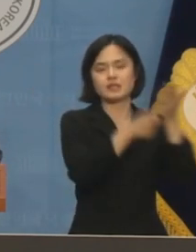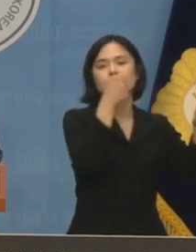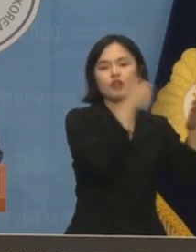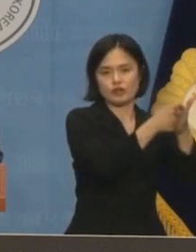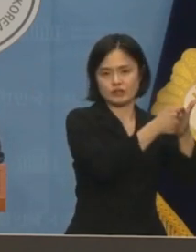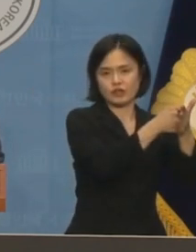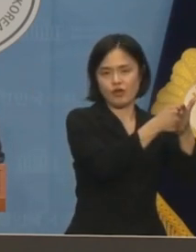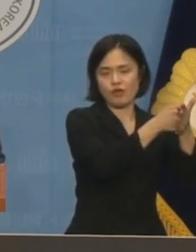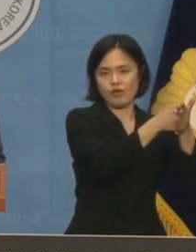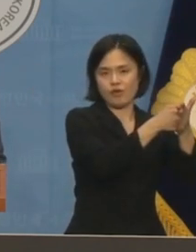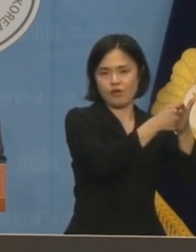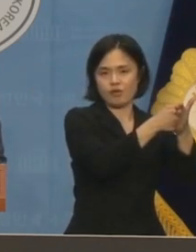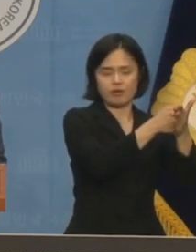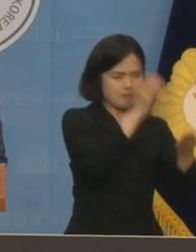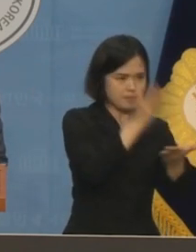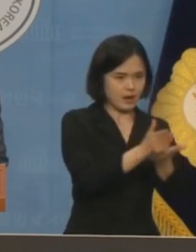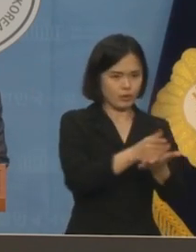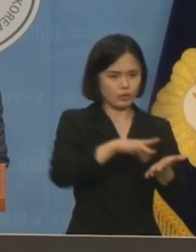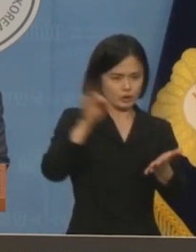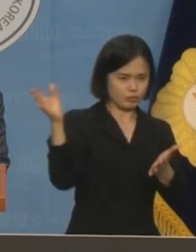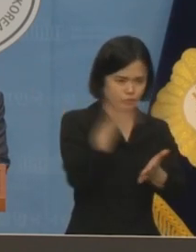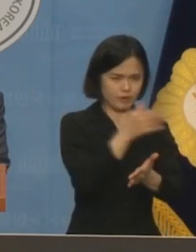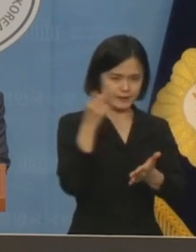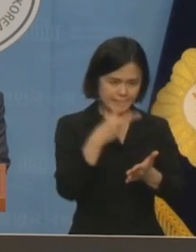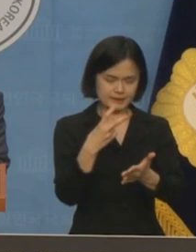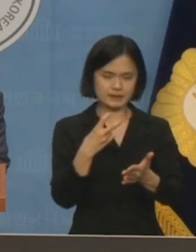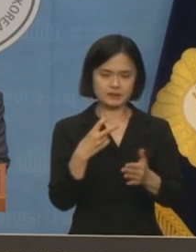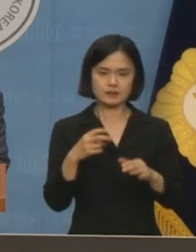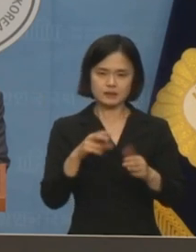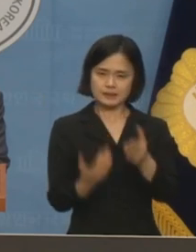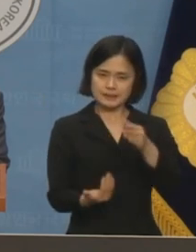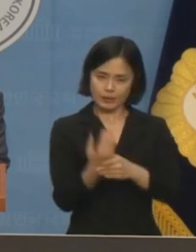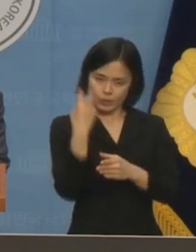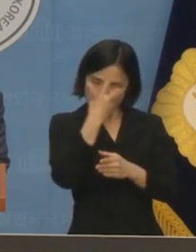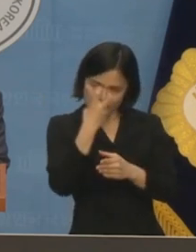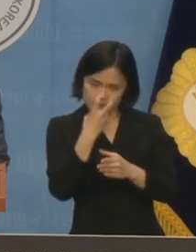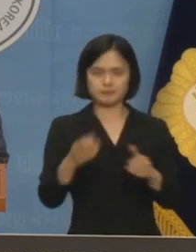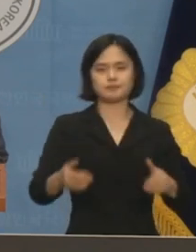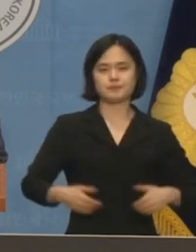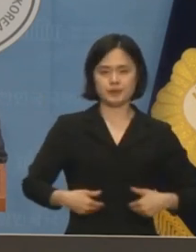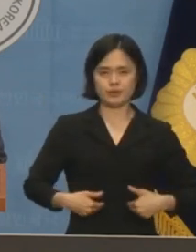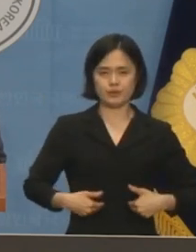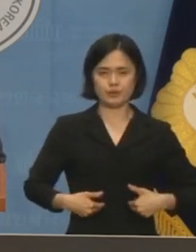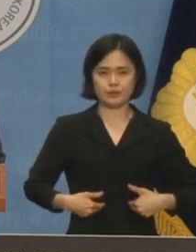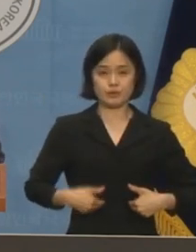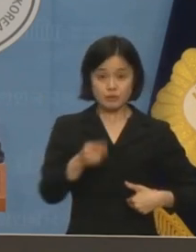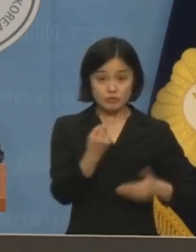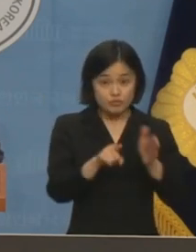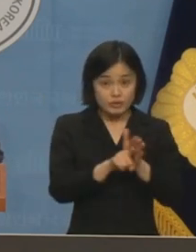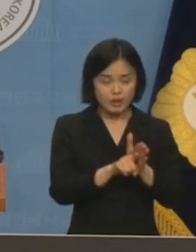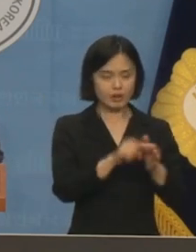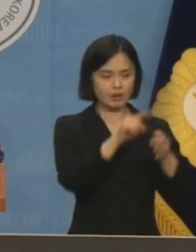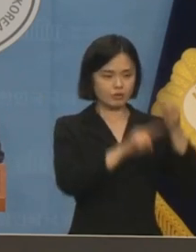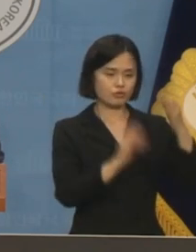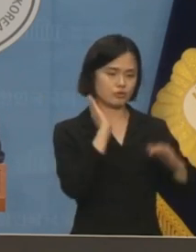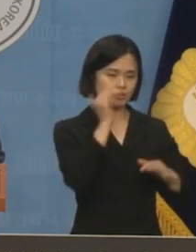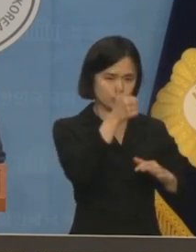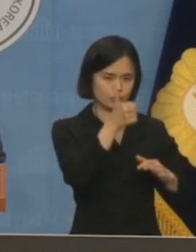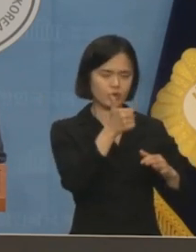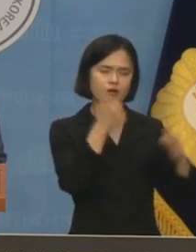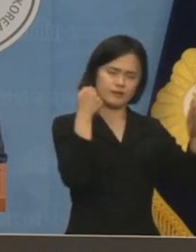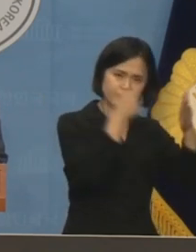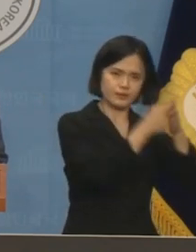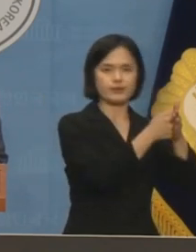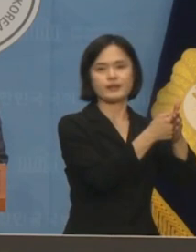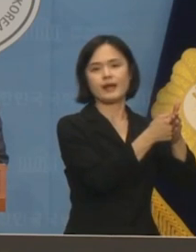원점에서 재고되기를 촉구한다. 그러기 위해선 윤석열 대통령의 결단이 필요하다. 우리는